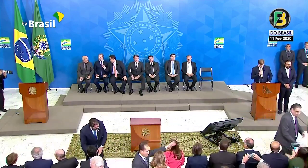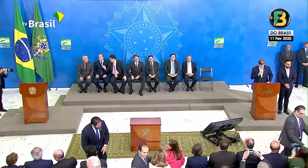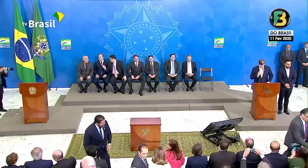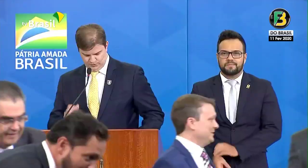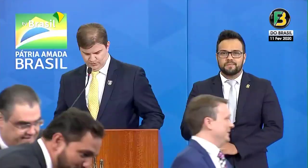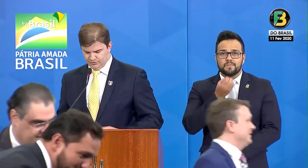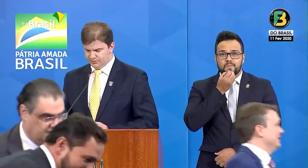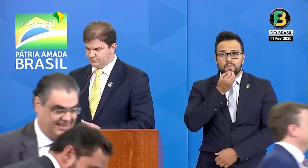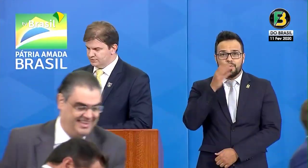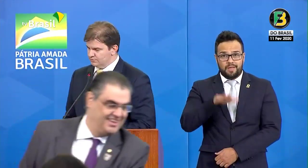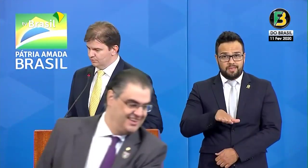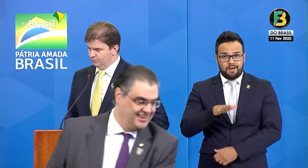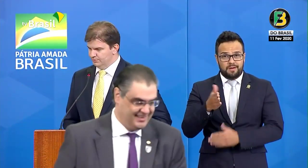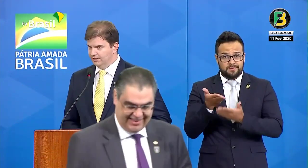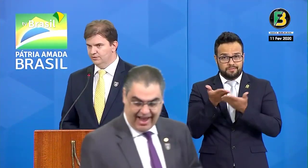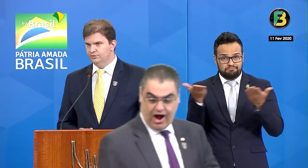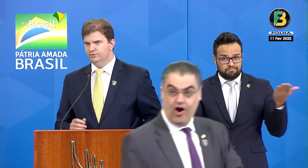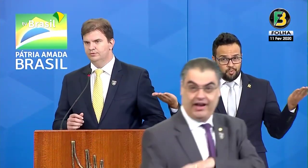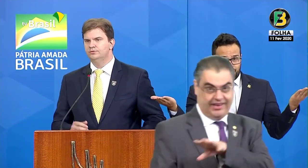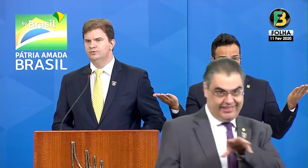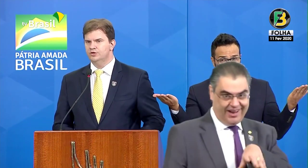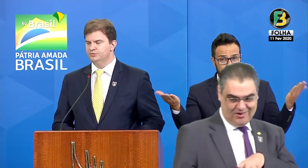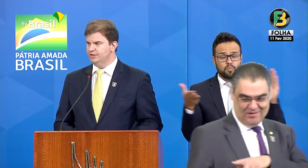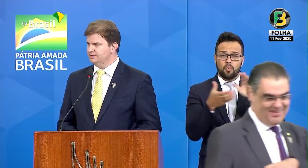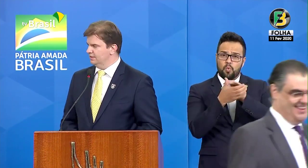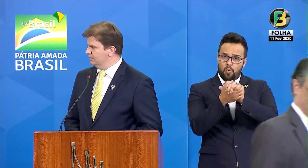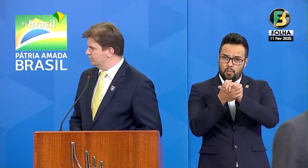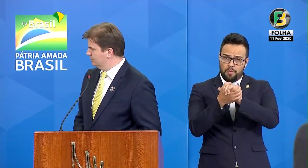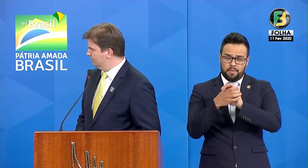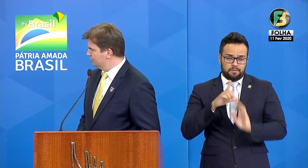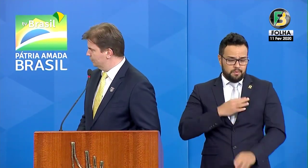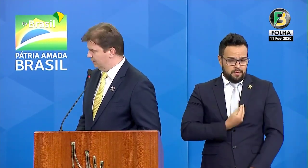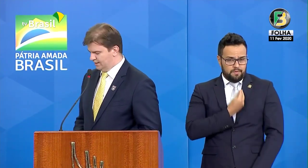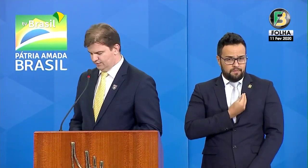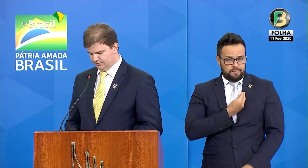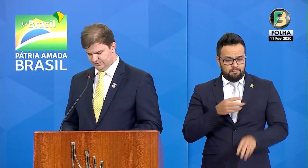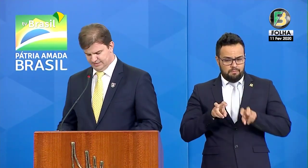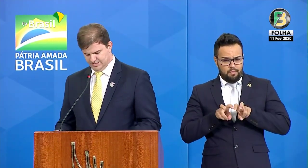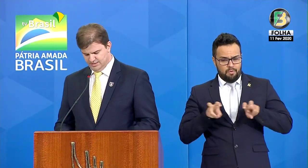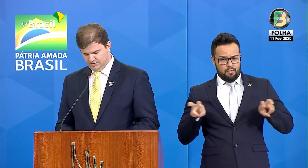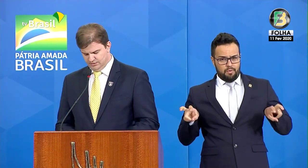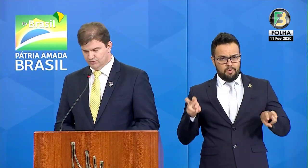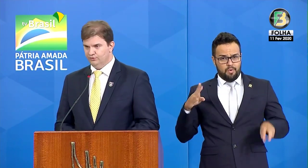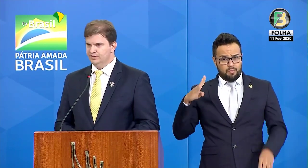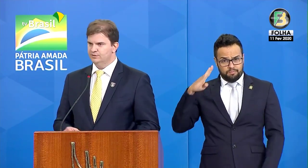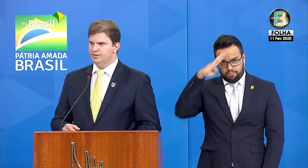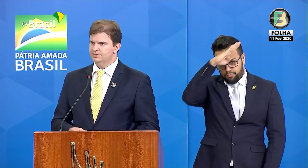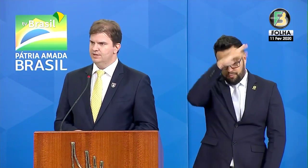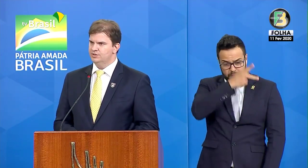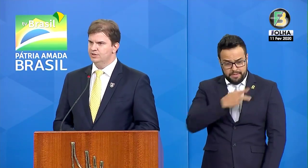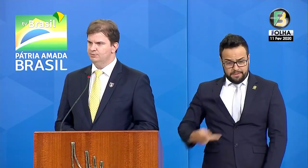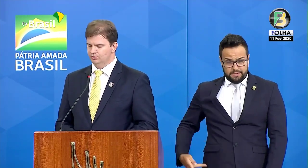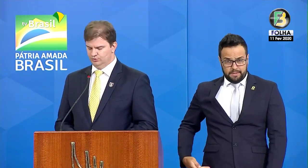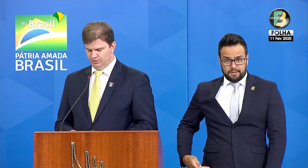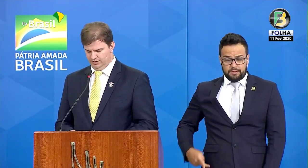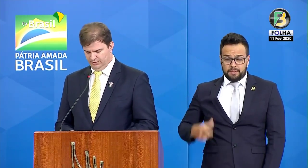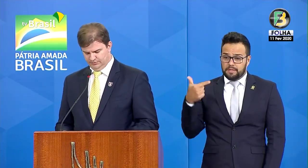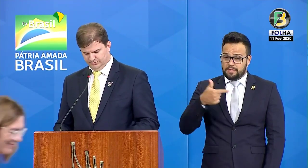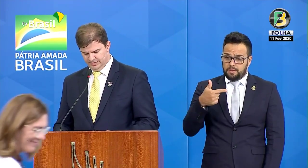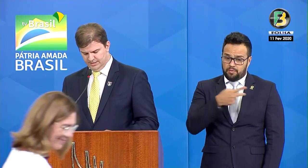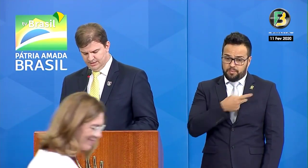Boa tarde a todos. Cumprimento nosso presidente Jair Bolsonaro, nosso vice-presidente